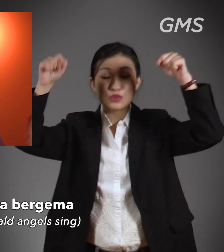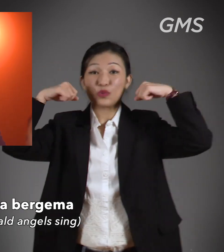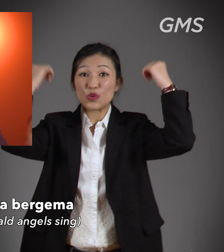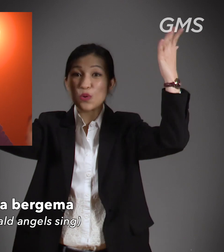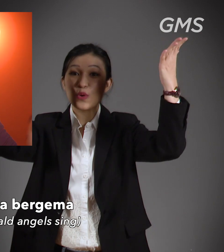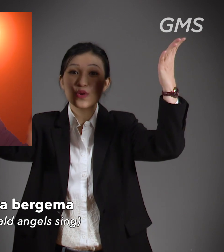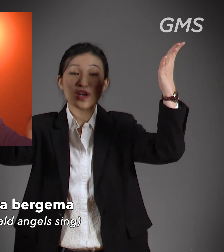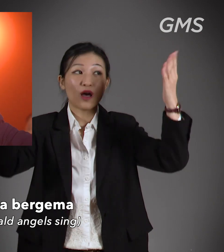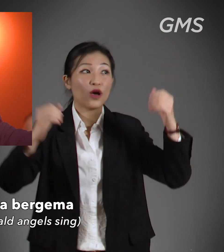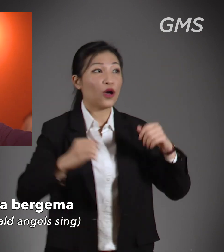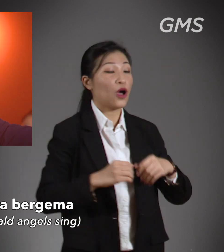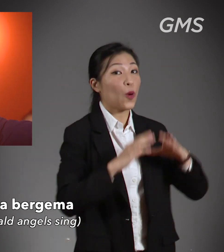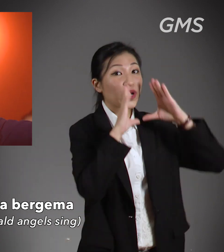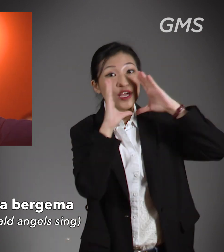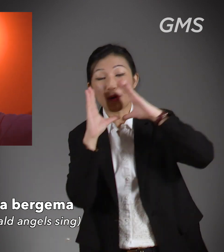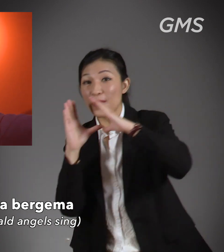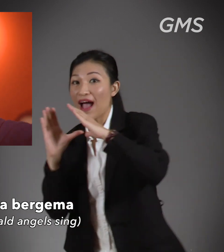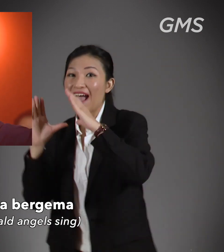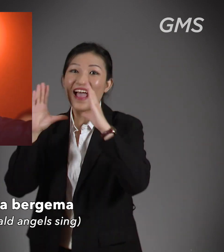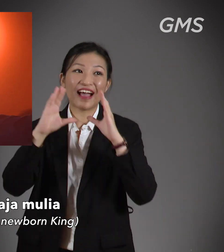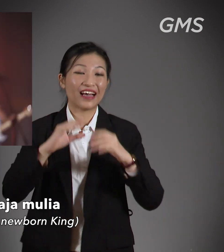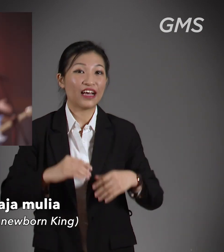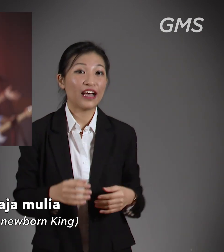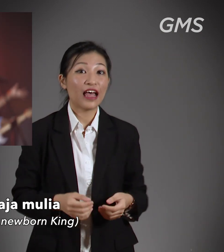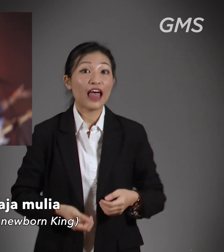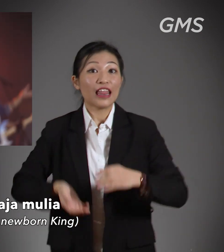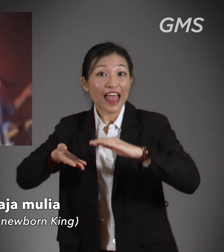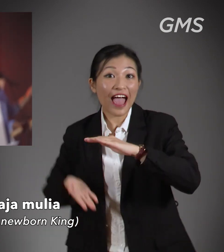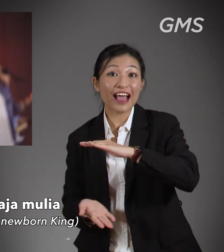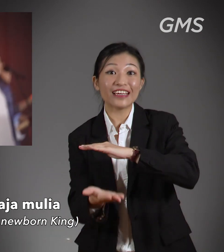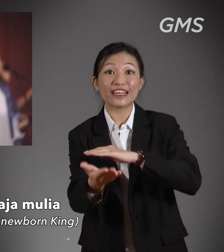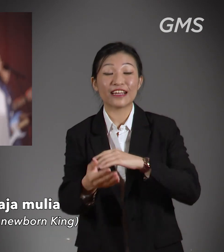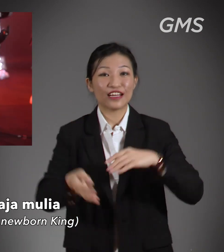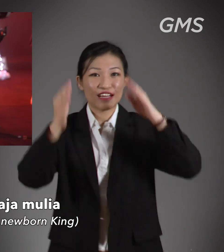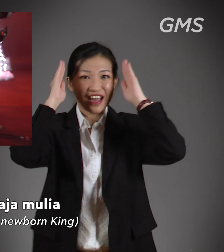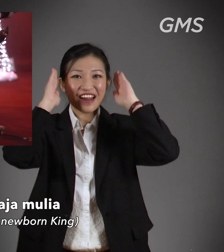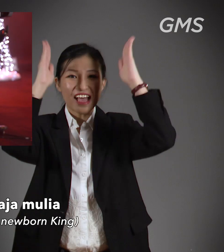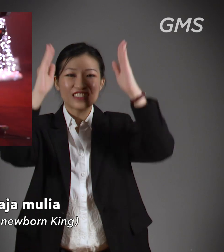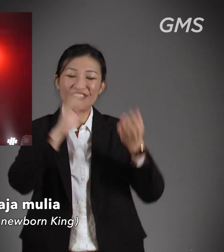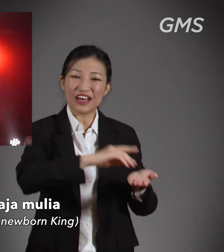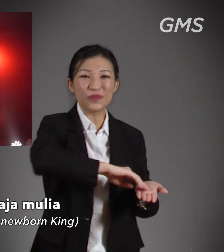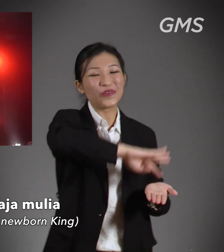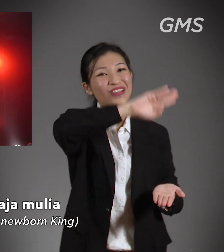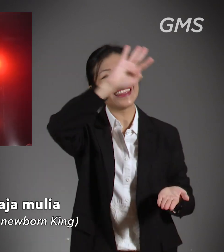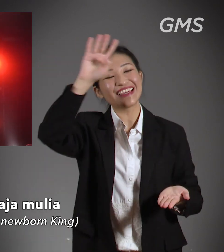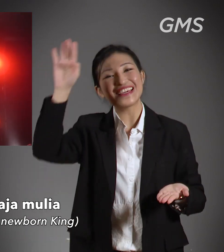Kita surga bergema, lahir